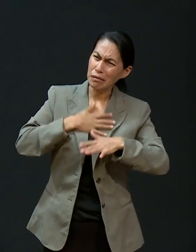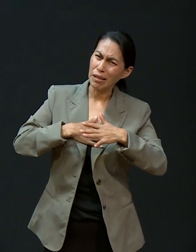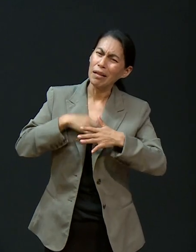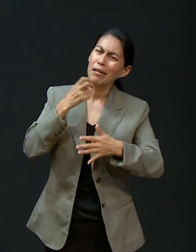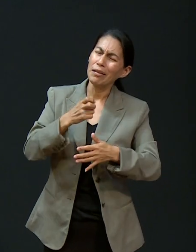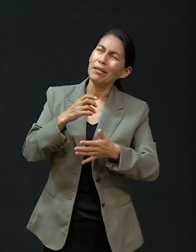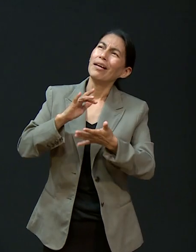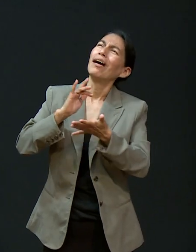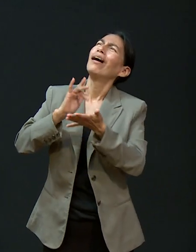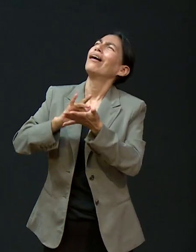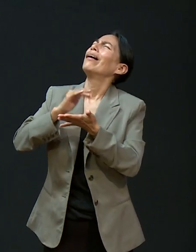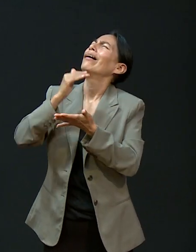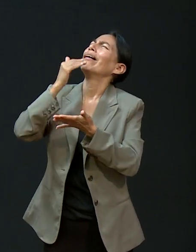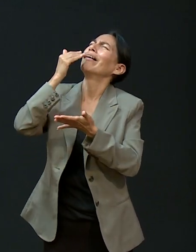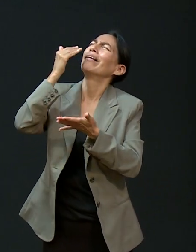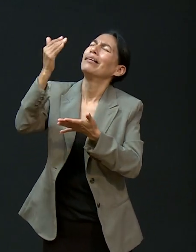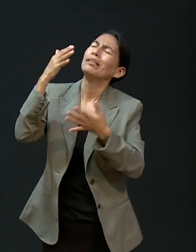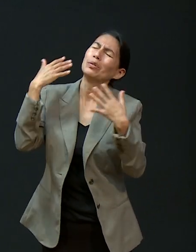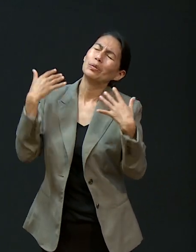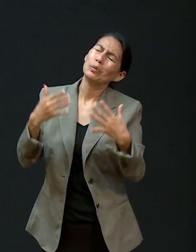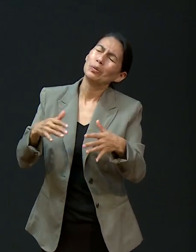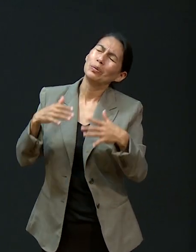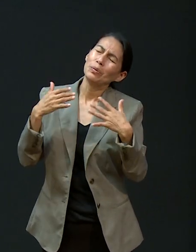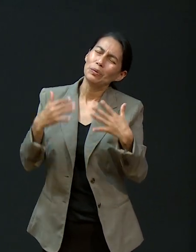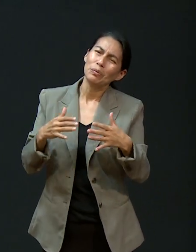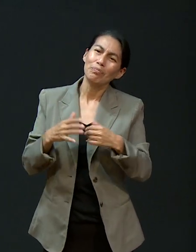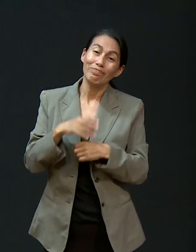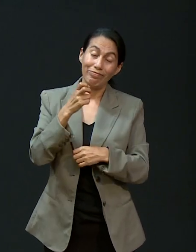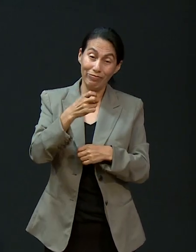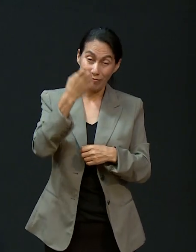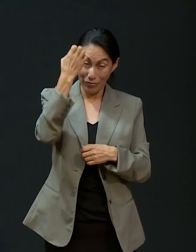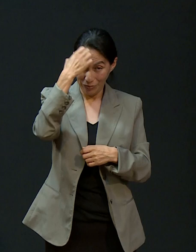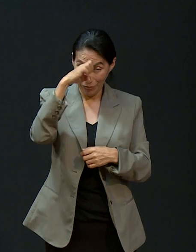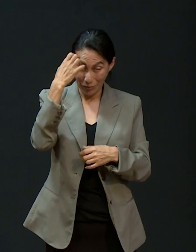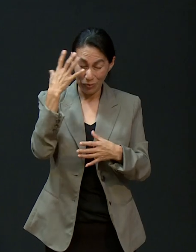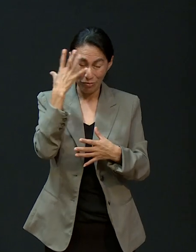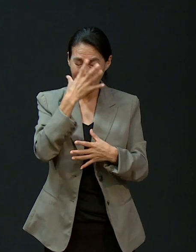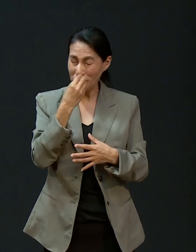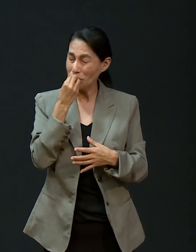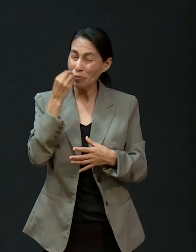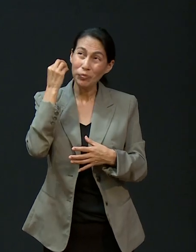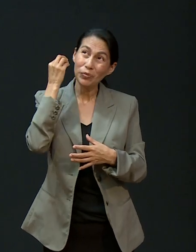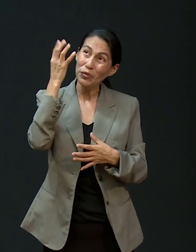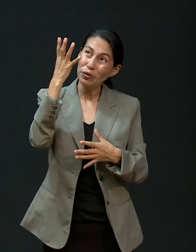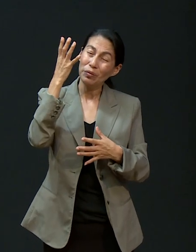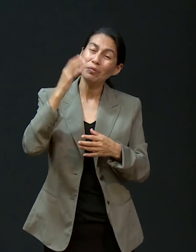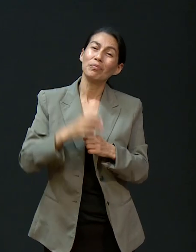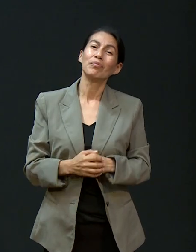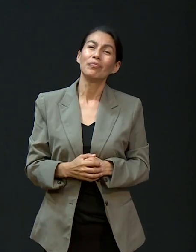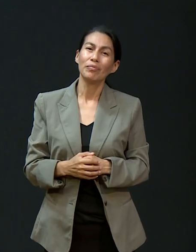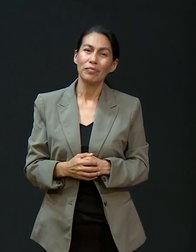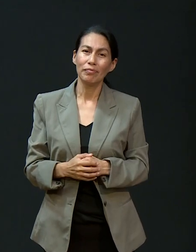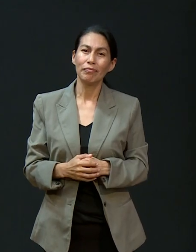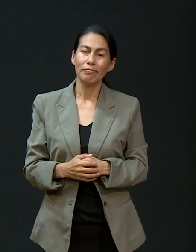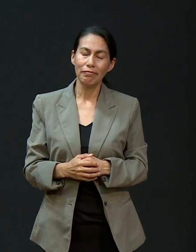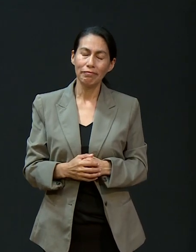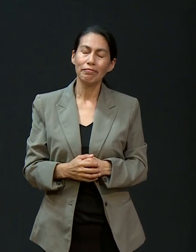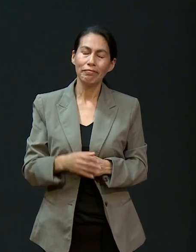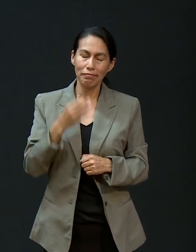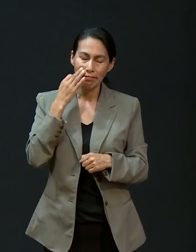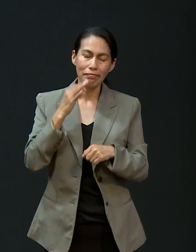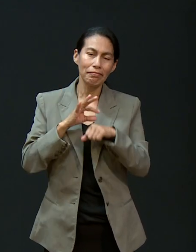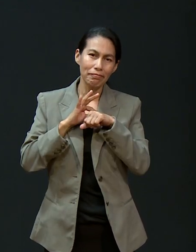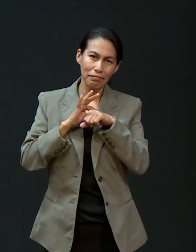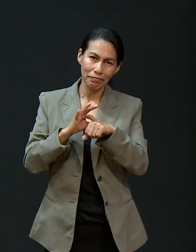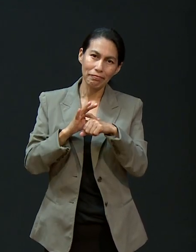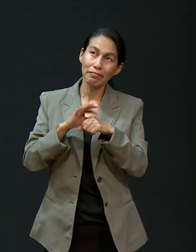a Dios. Y todos. Mangel. Y todos. Sí, todos. Y fue una experiencia belísima, grandísima.